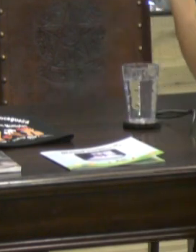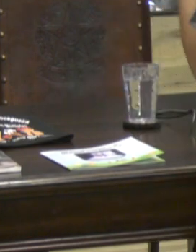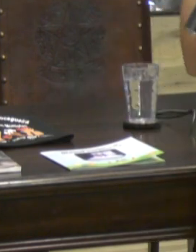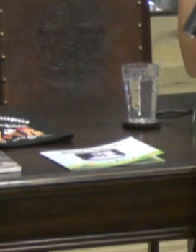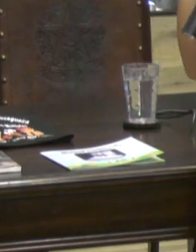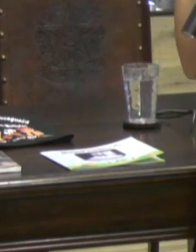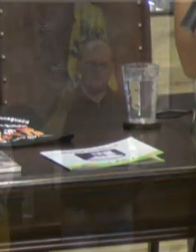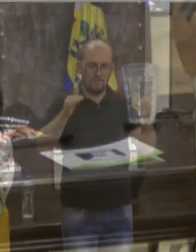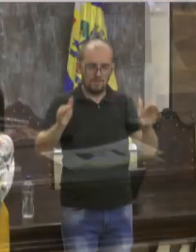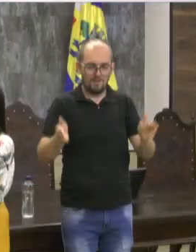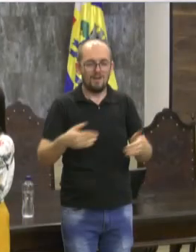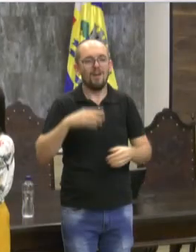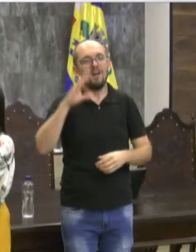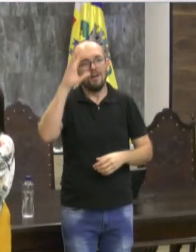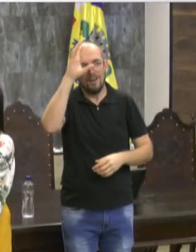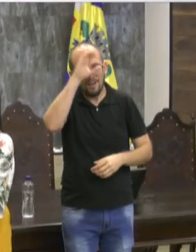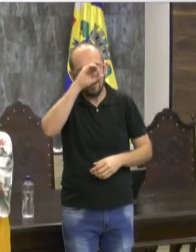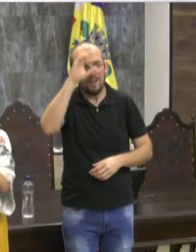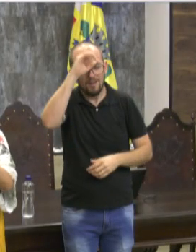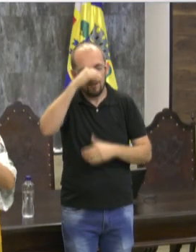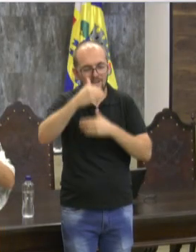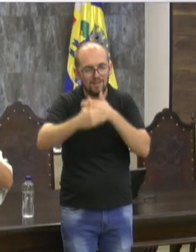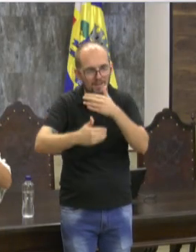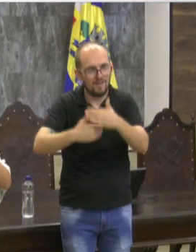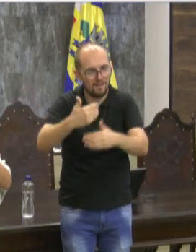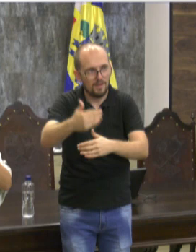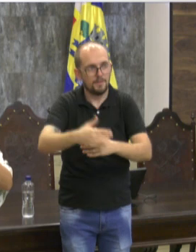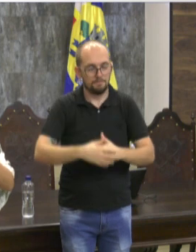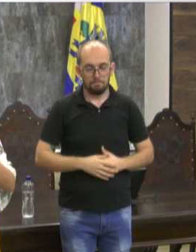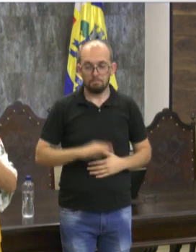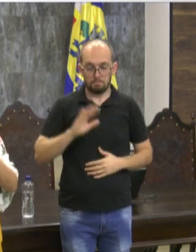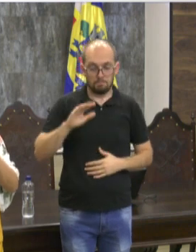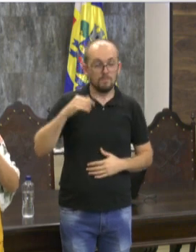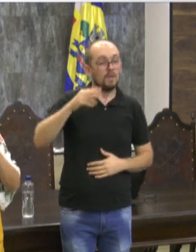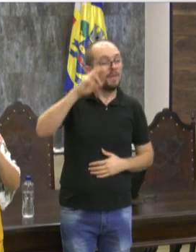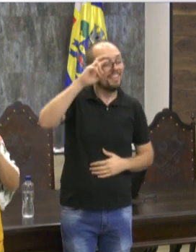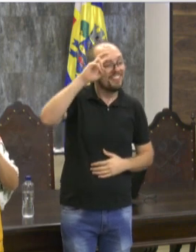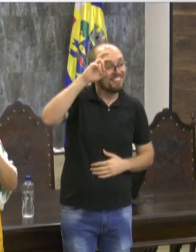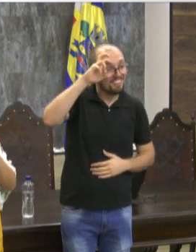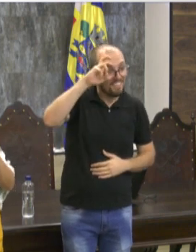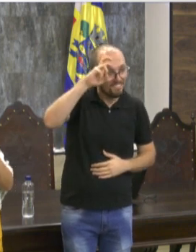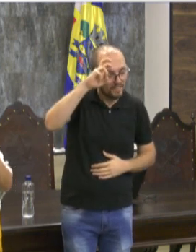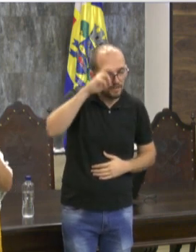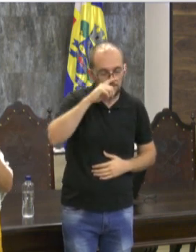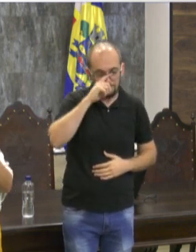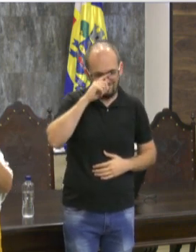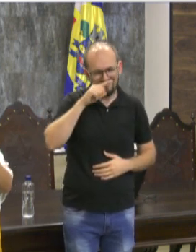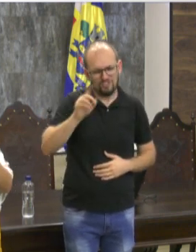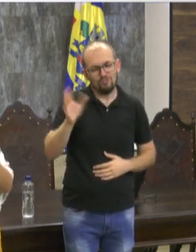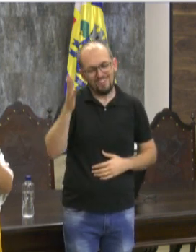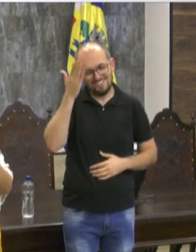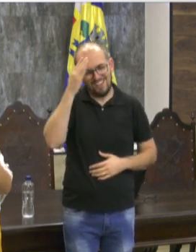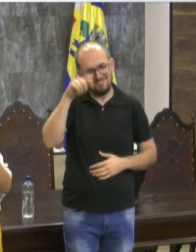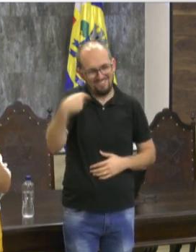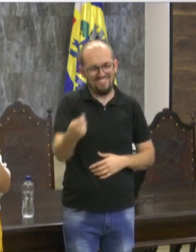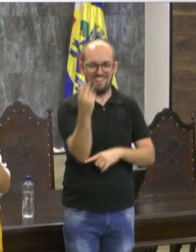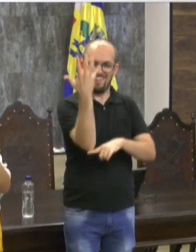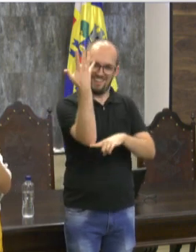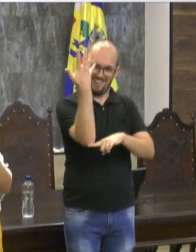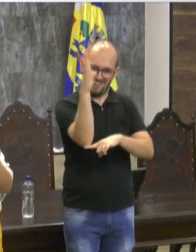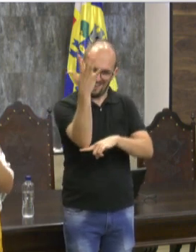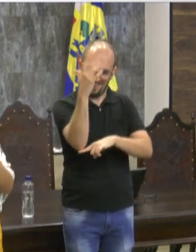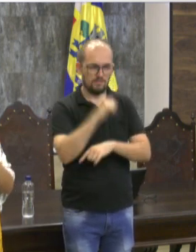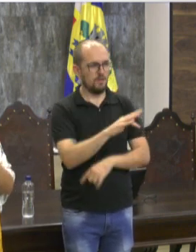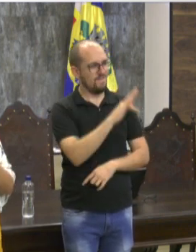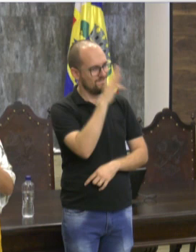questão. Na quinta-feira, nós sempre pensamos no quê? Então, como ele conhece árvore, flor, são elementos da